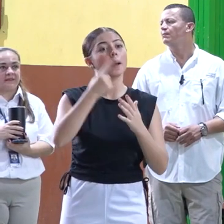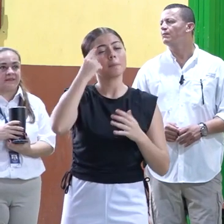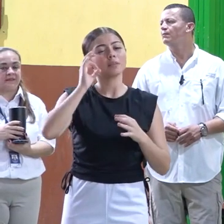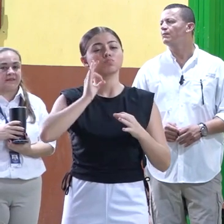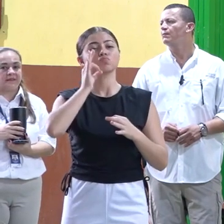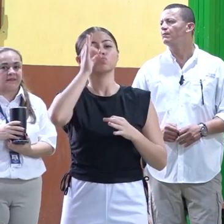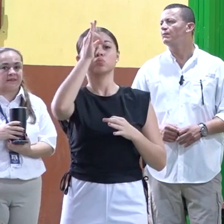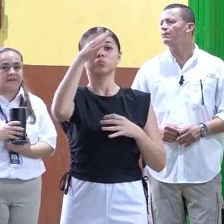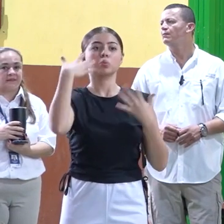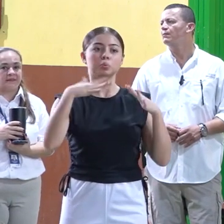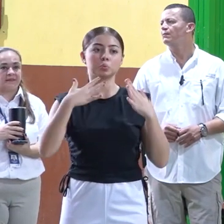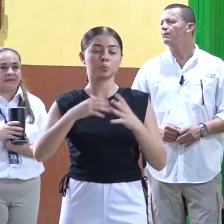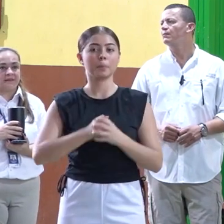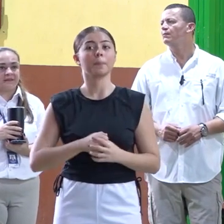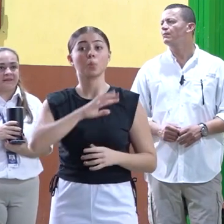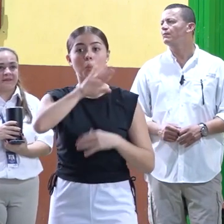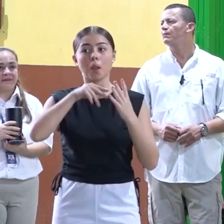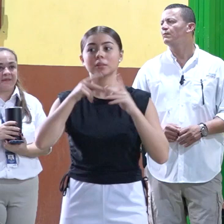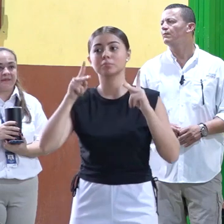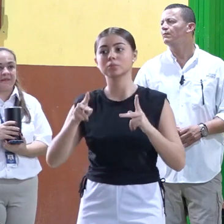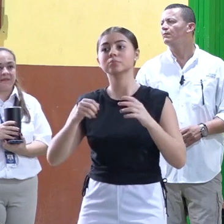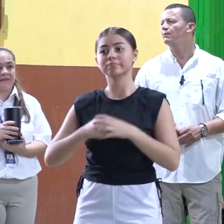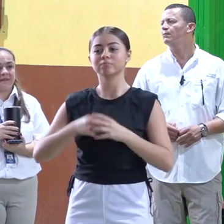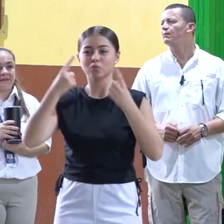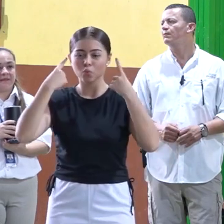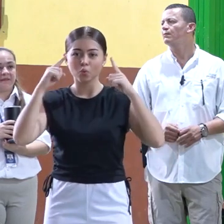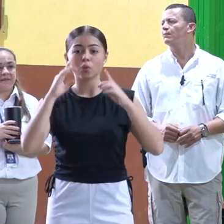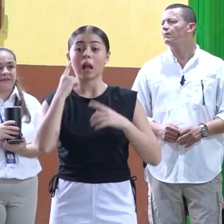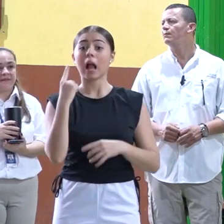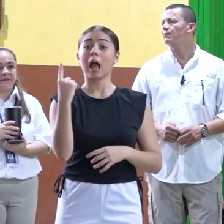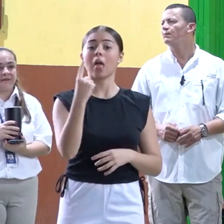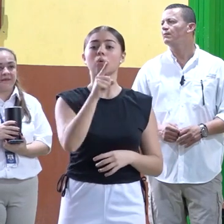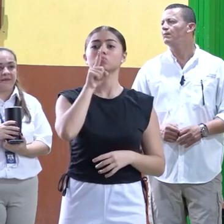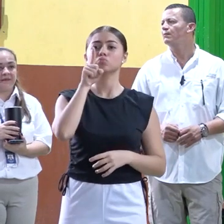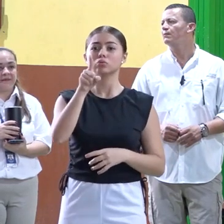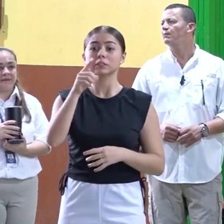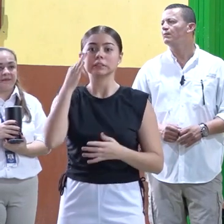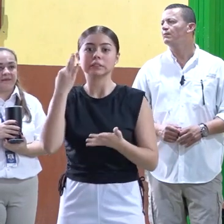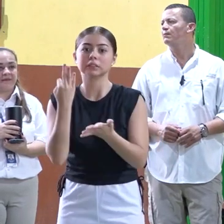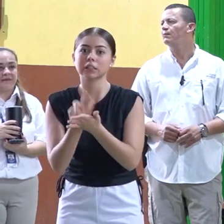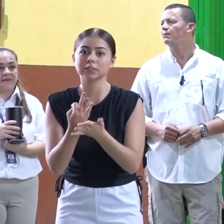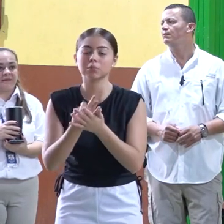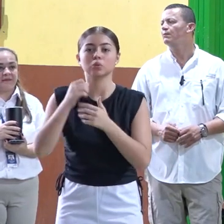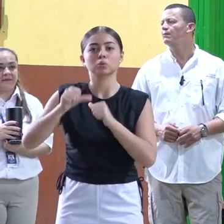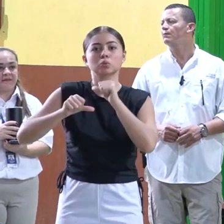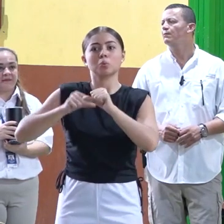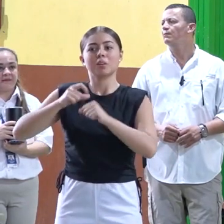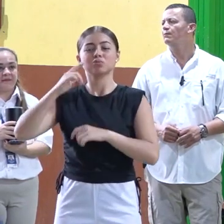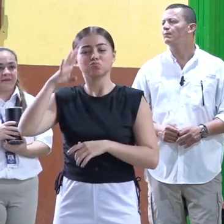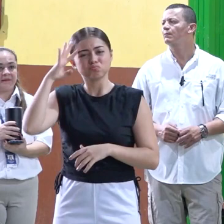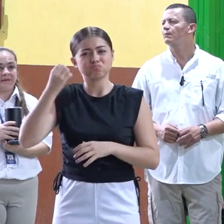lejos como cualquier ser humano puede alcanzar. Cada uno de ustedes son testimonio de superación y